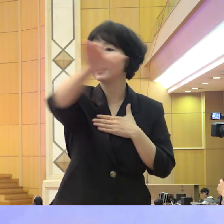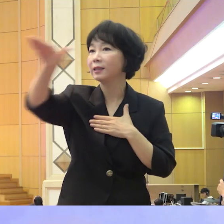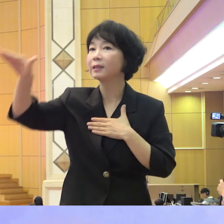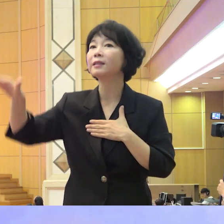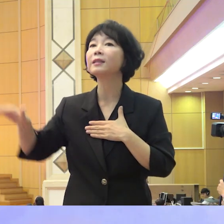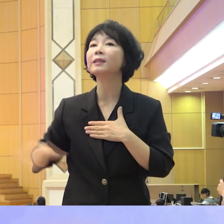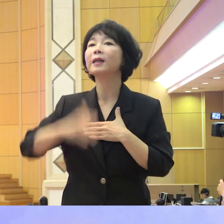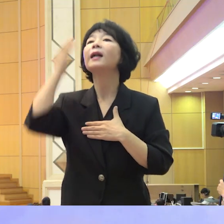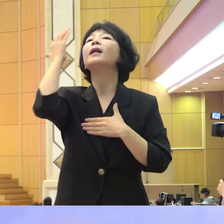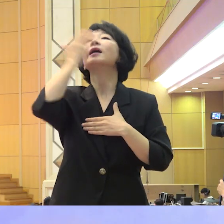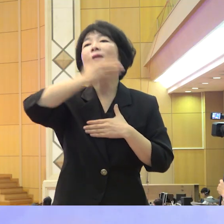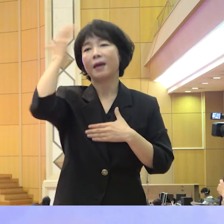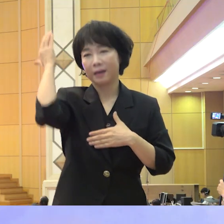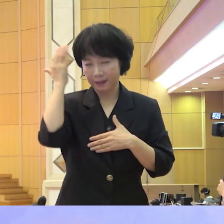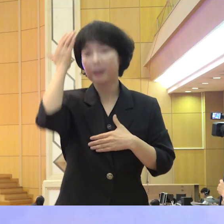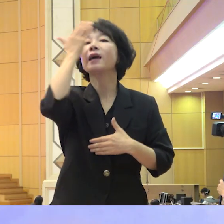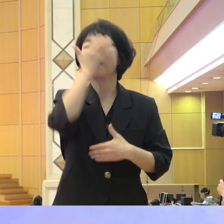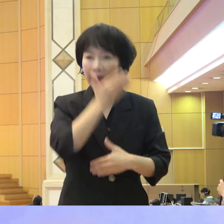우리를